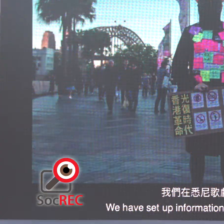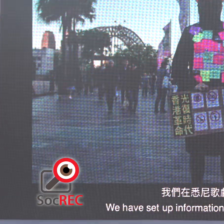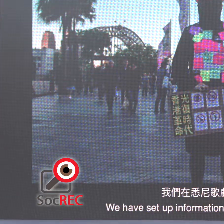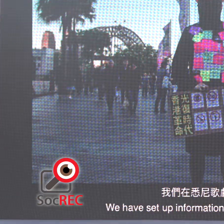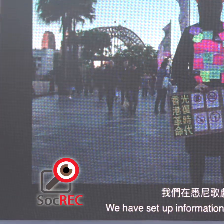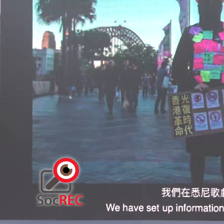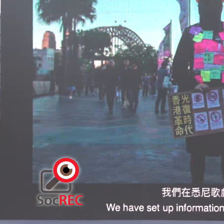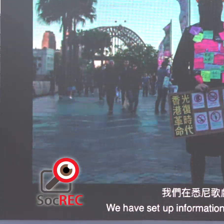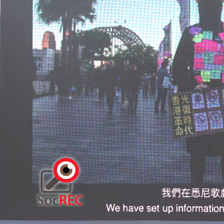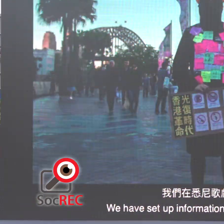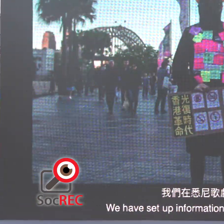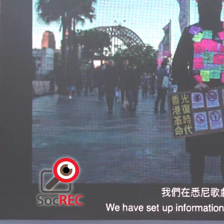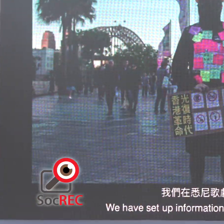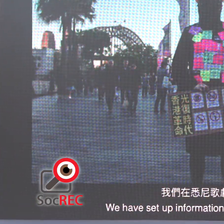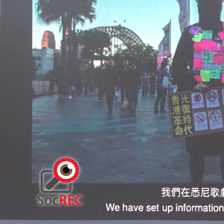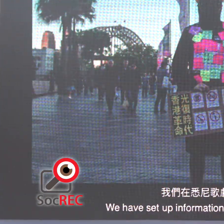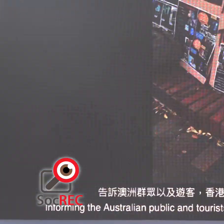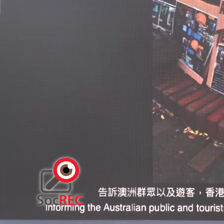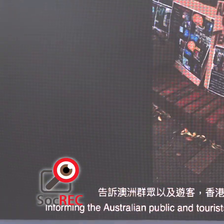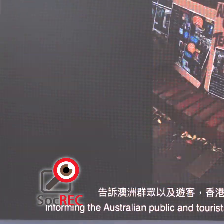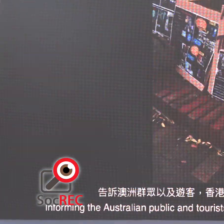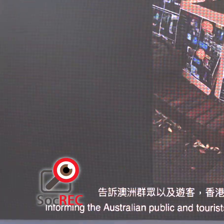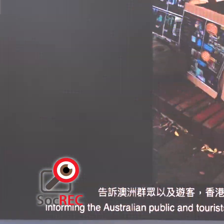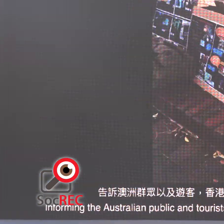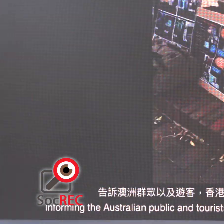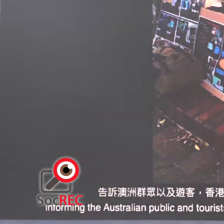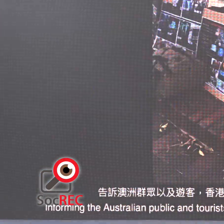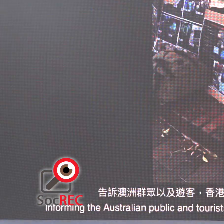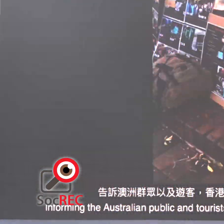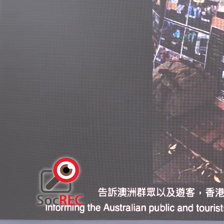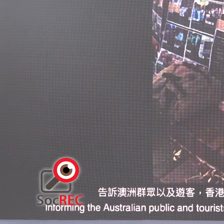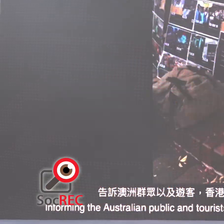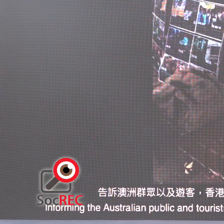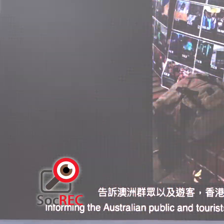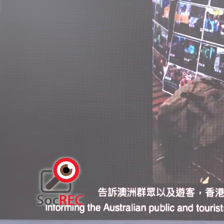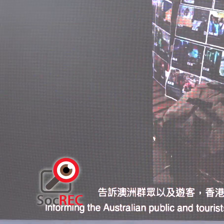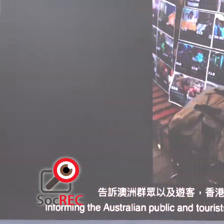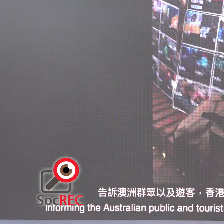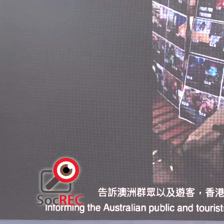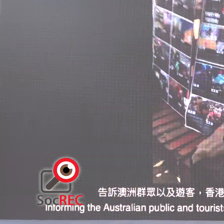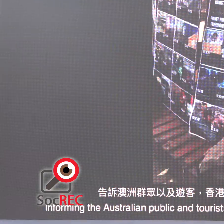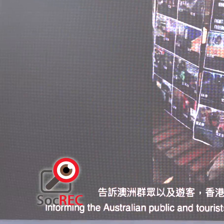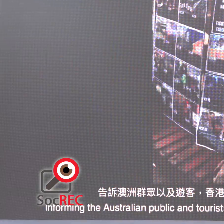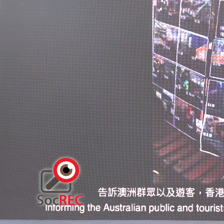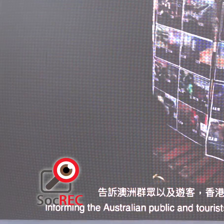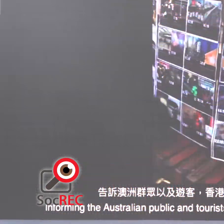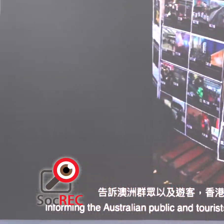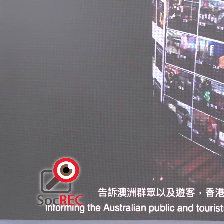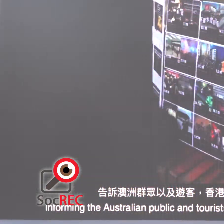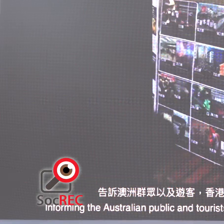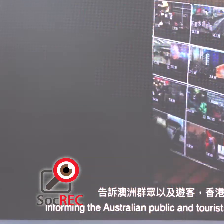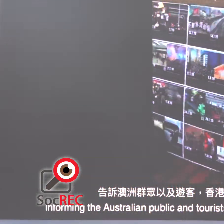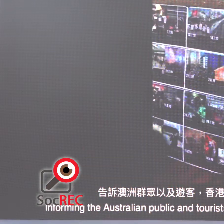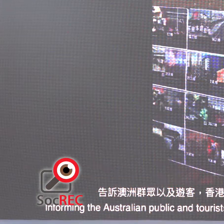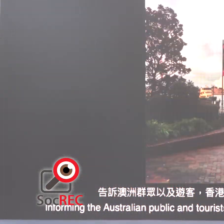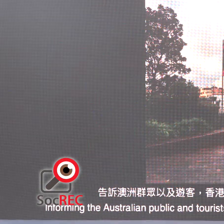歌劇院附近位置擺設街站，話俾澳洲群眾同遊客知，香港人喺度爭取緊乜